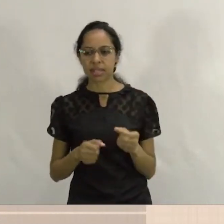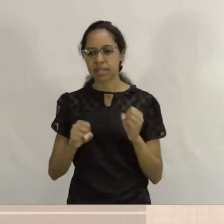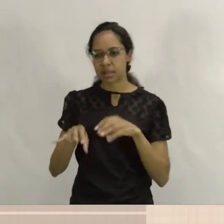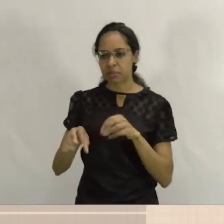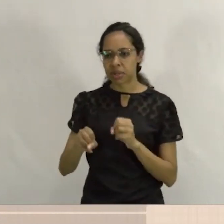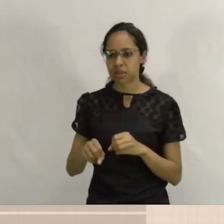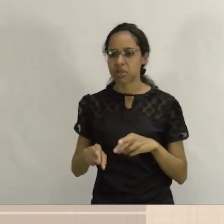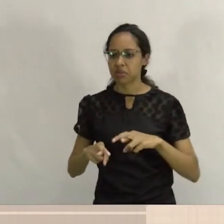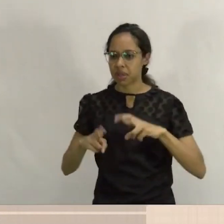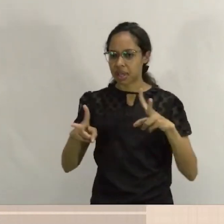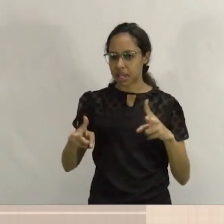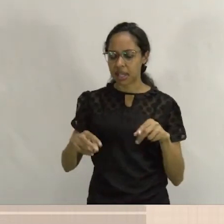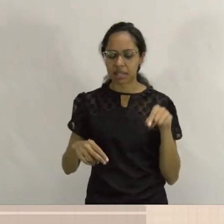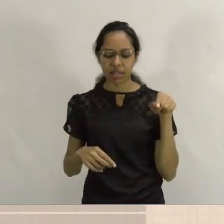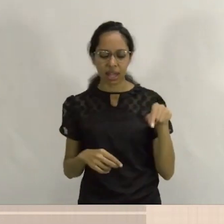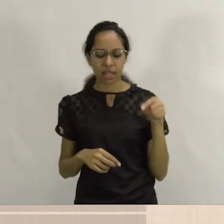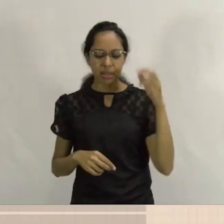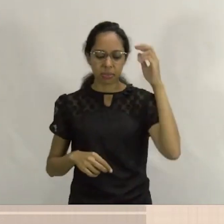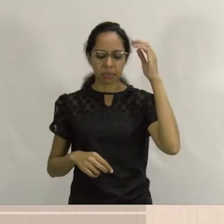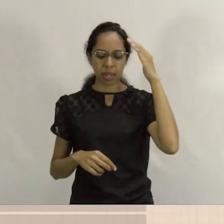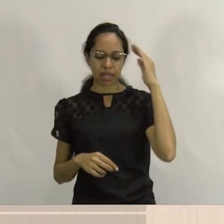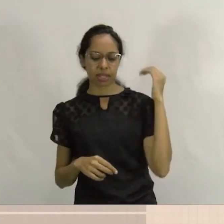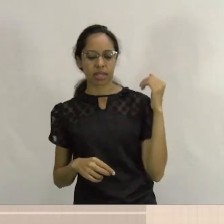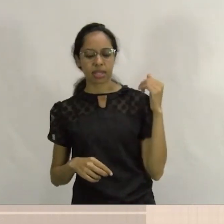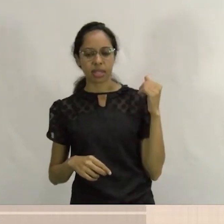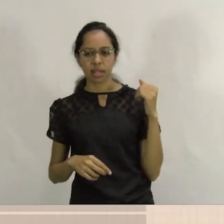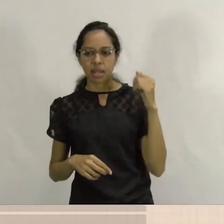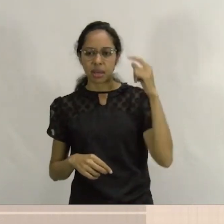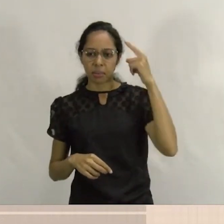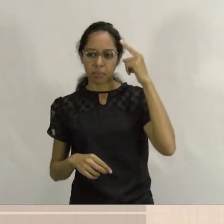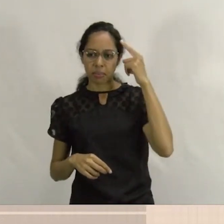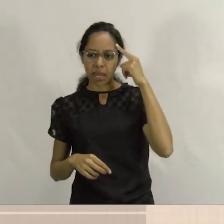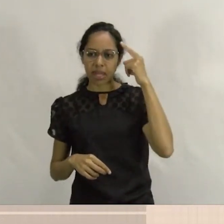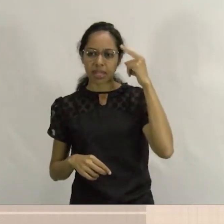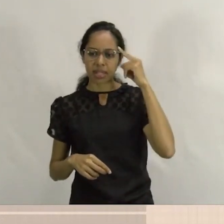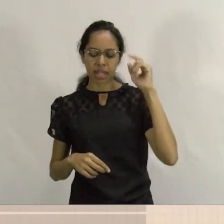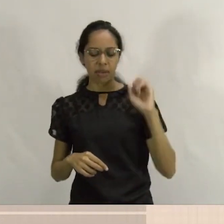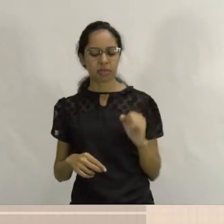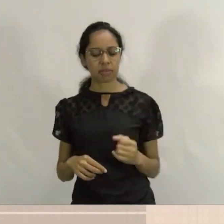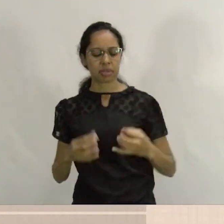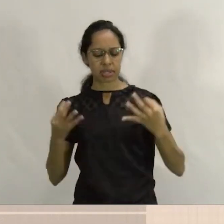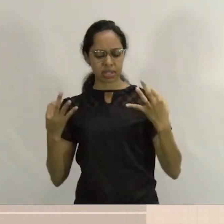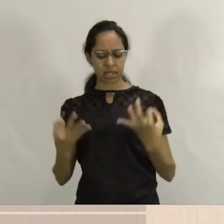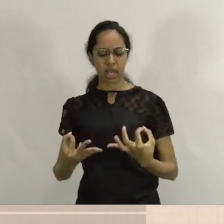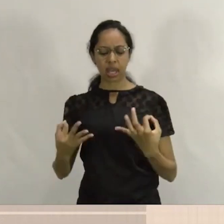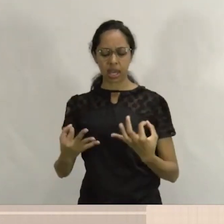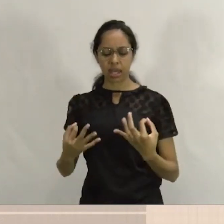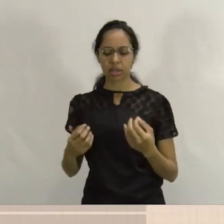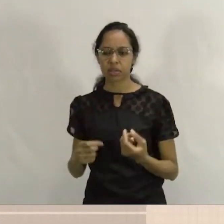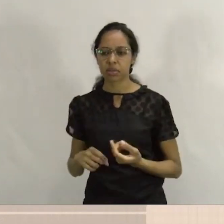só a sua palavra é que produz a economia de Deus na fé, o que os outros falam não vale, não.